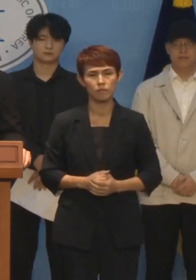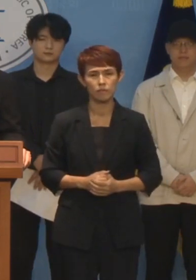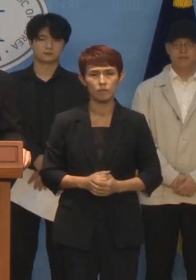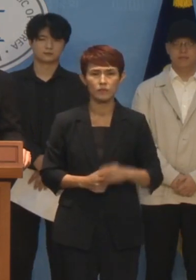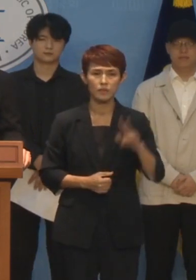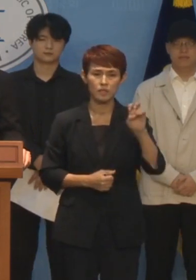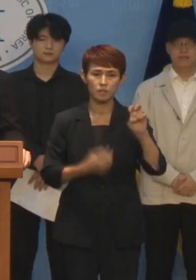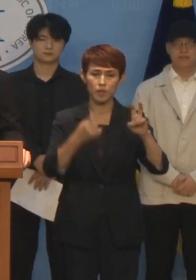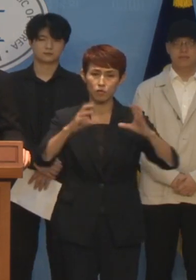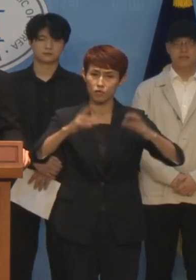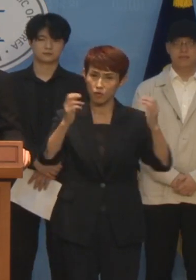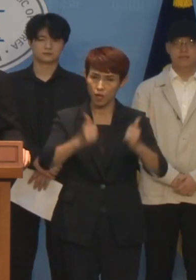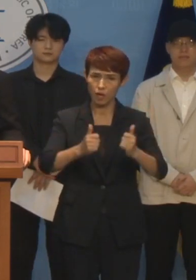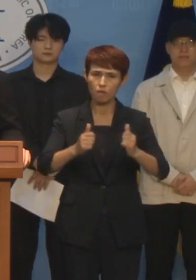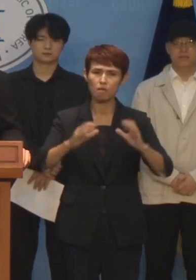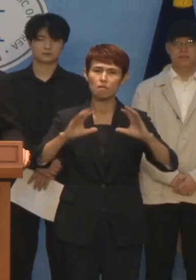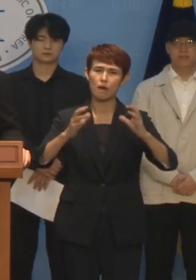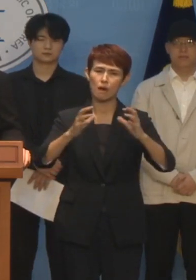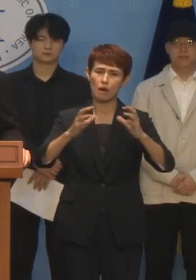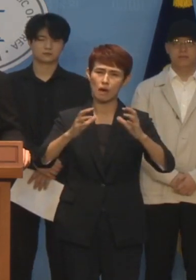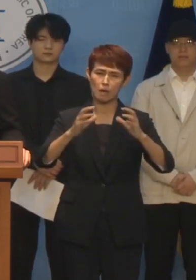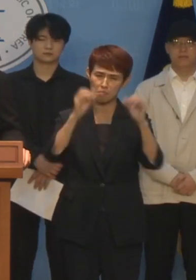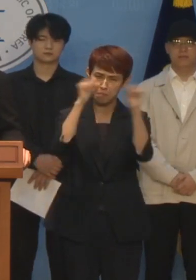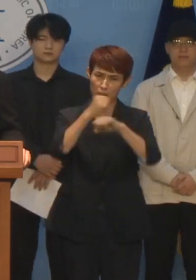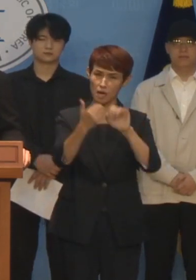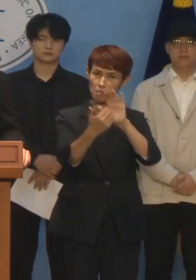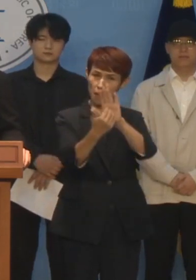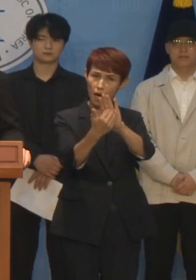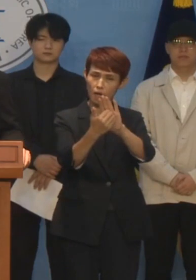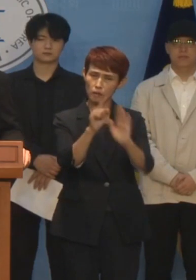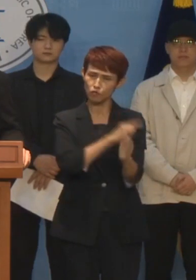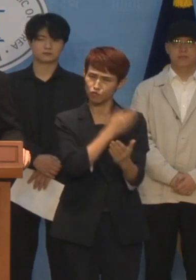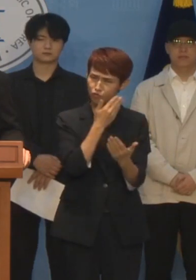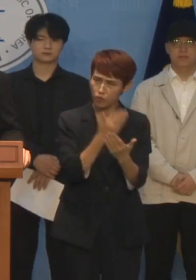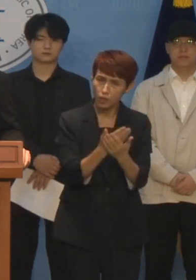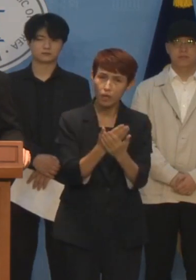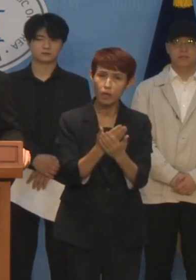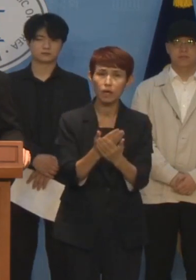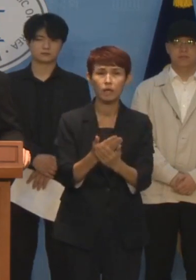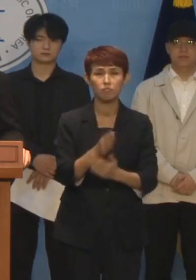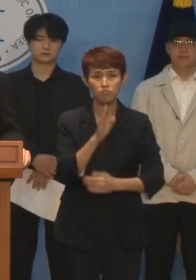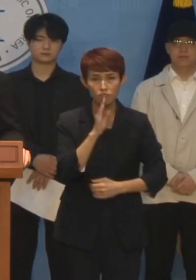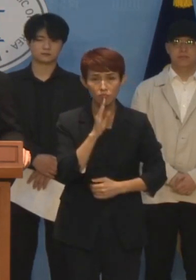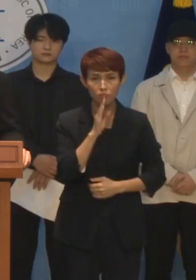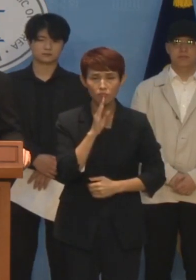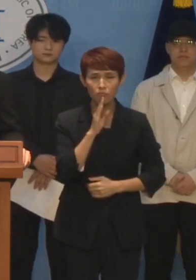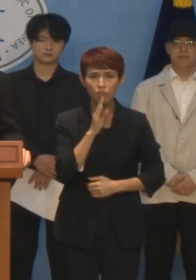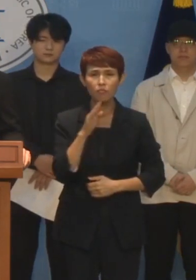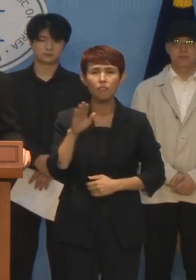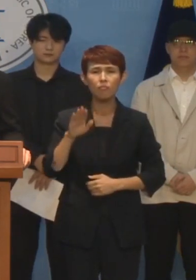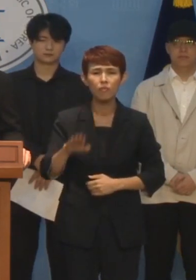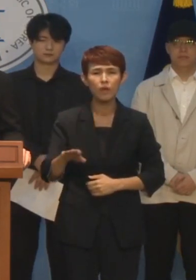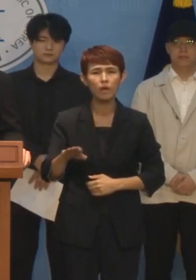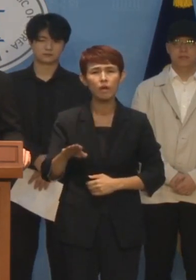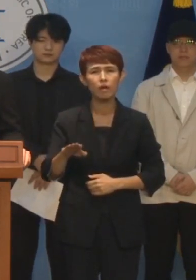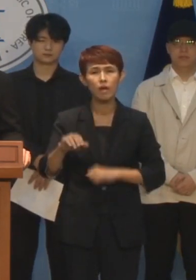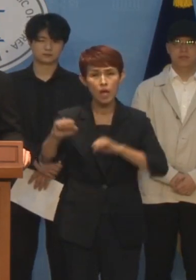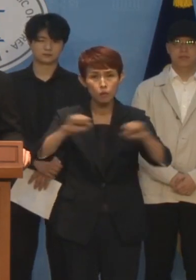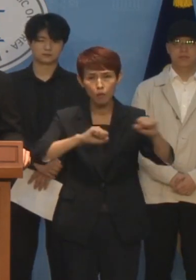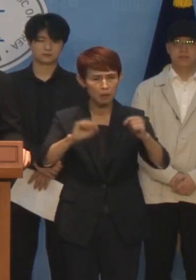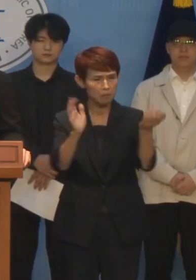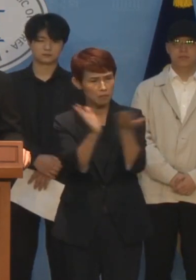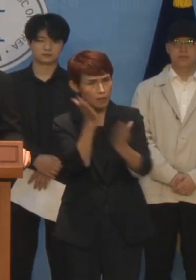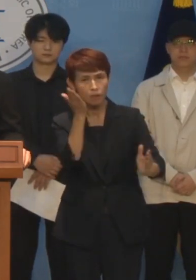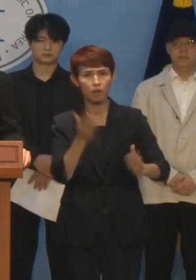22대 국회가 국가 소멸을 막는 일이 가장 중요하다는 공언이 있었습니다. 하지만 행동이 그 애는 전혀 맞지 않고